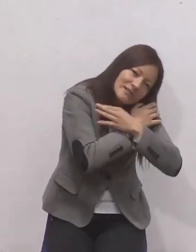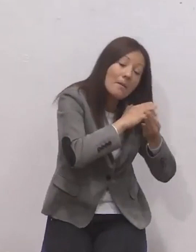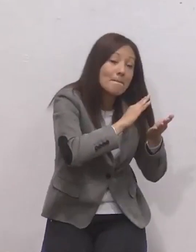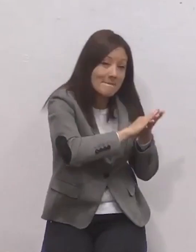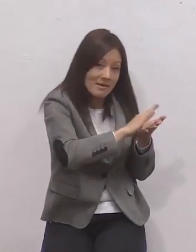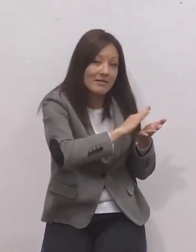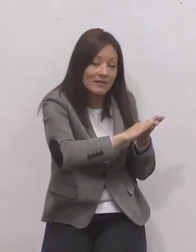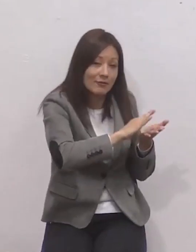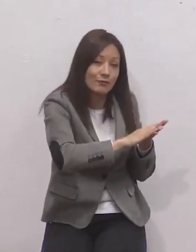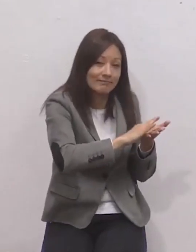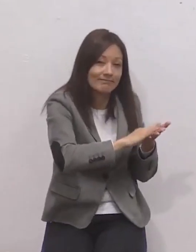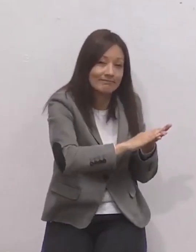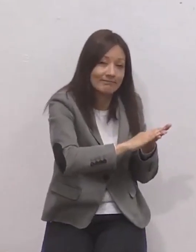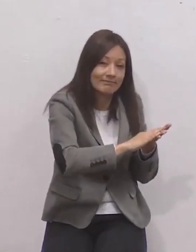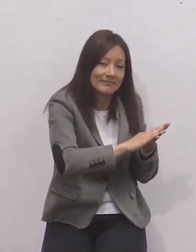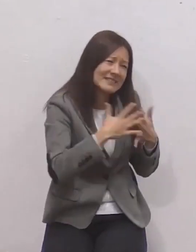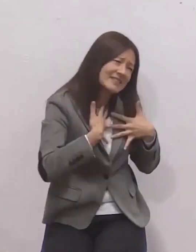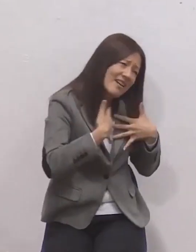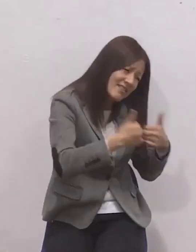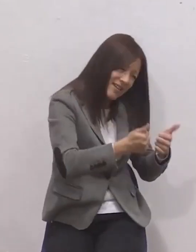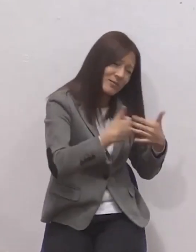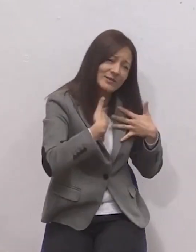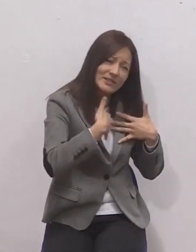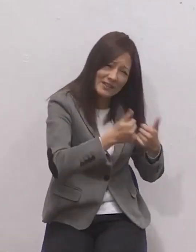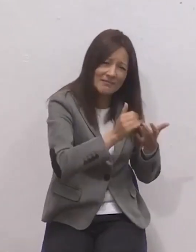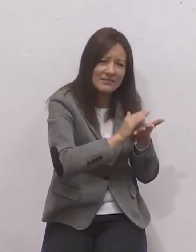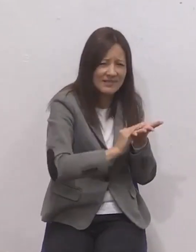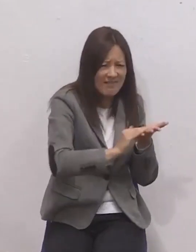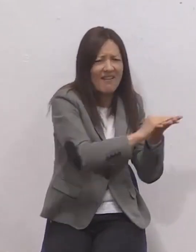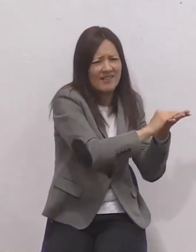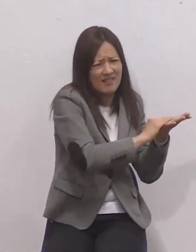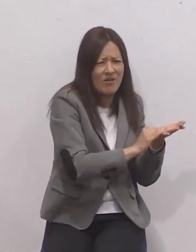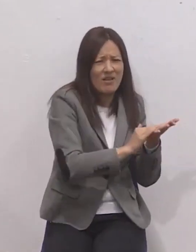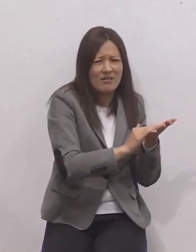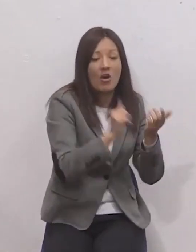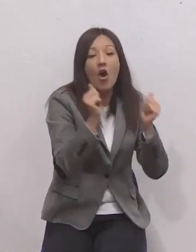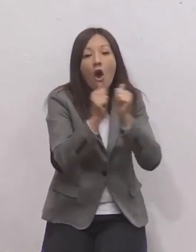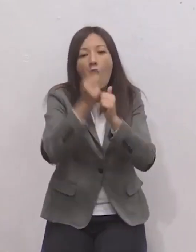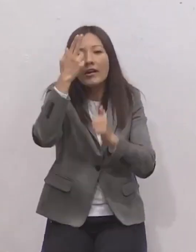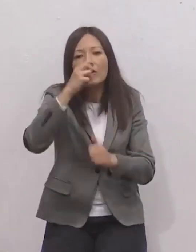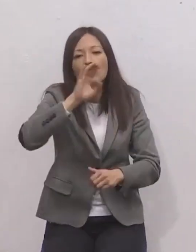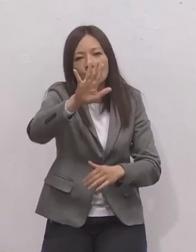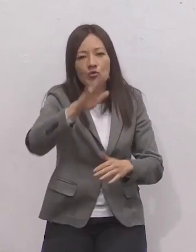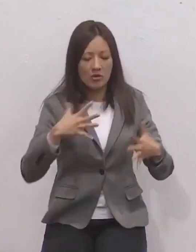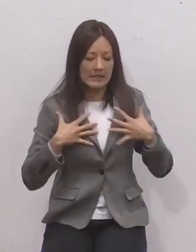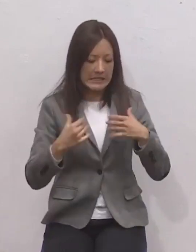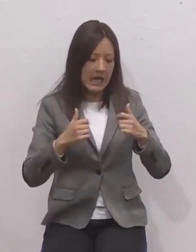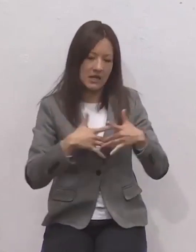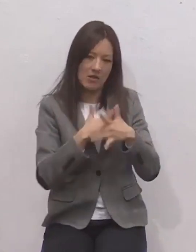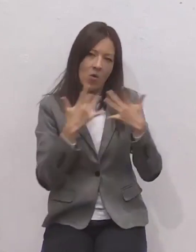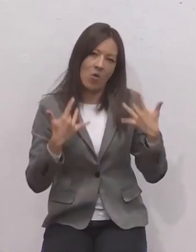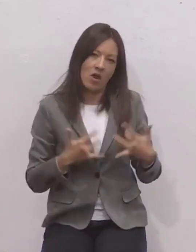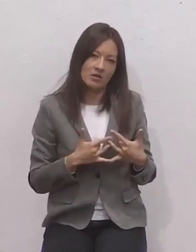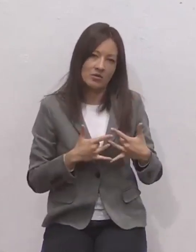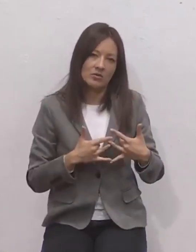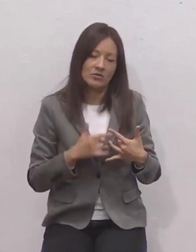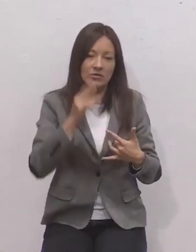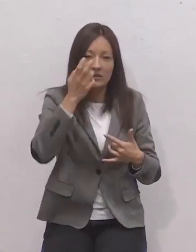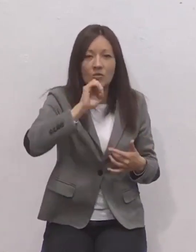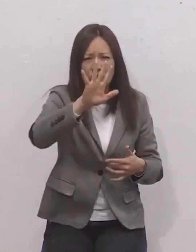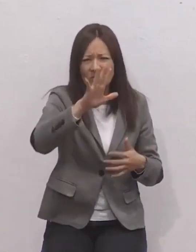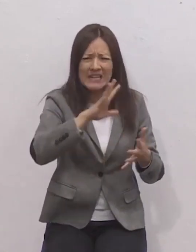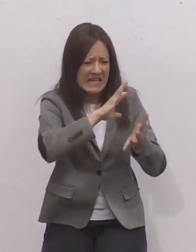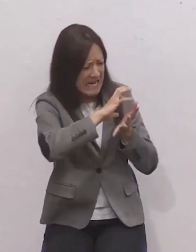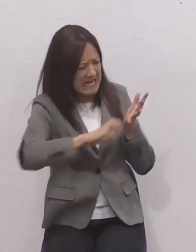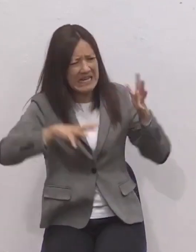perdóneme, dígale sanemos. Dígale, restauremos con los hijos, sane el corazón de sus hijos, los hijos con los padres,